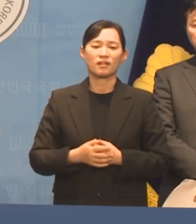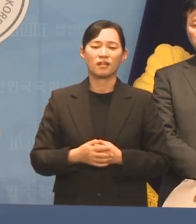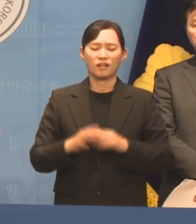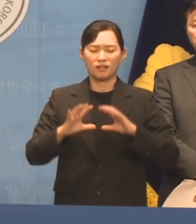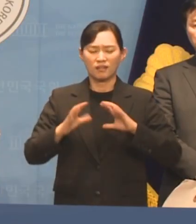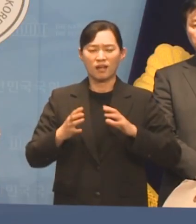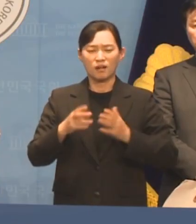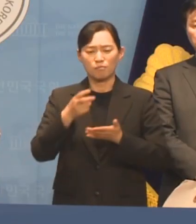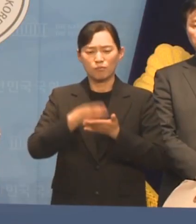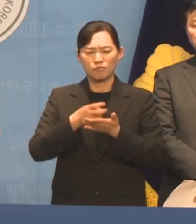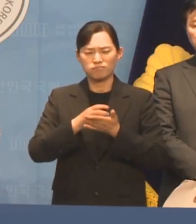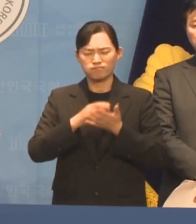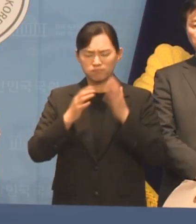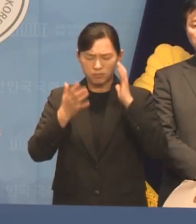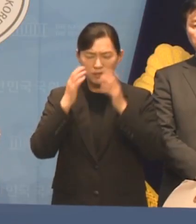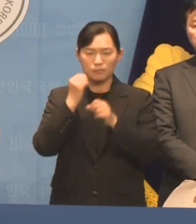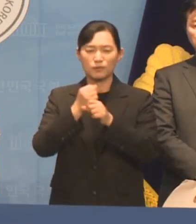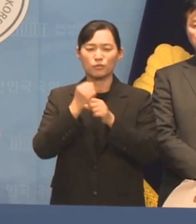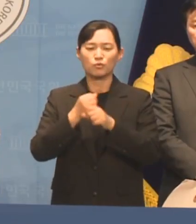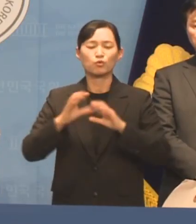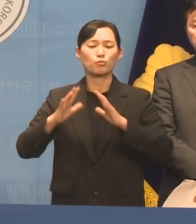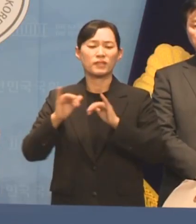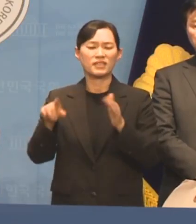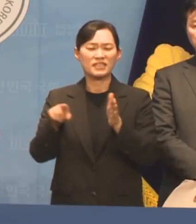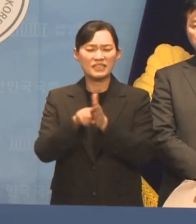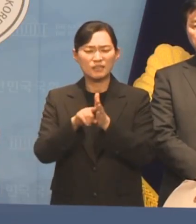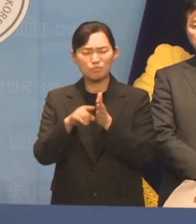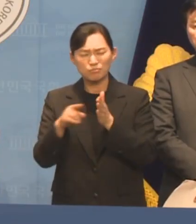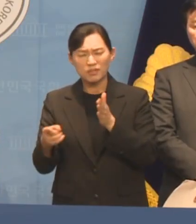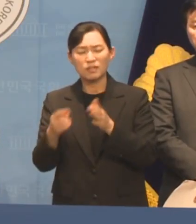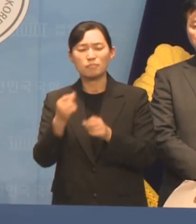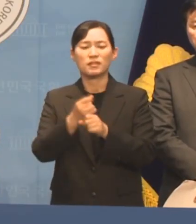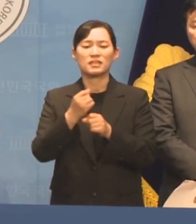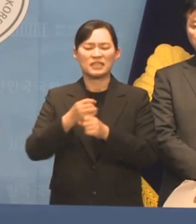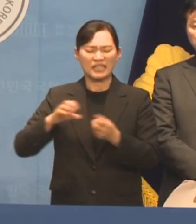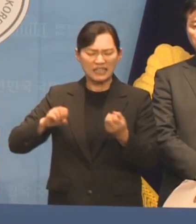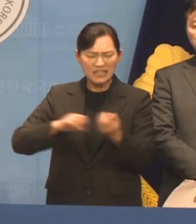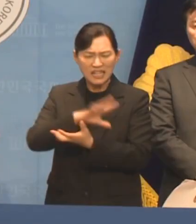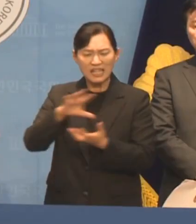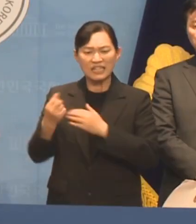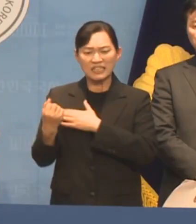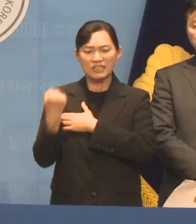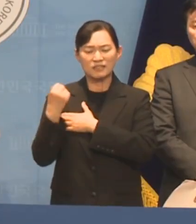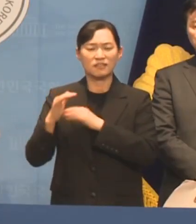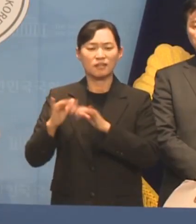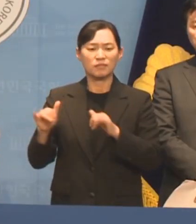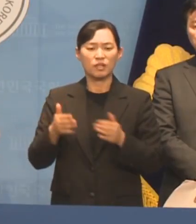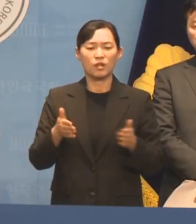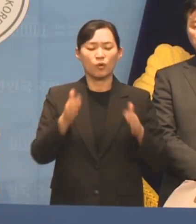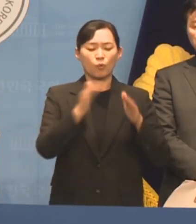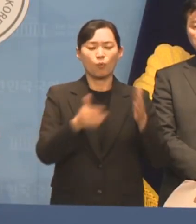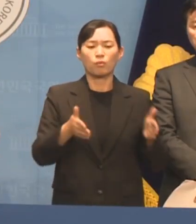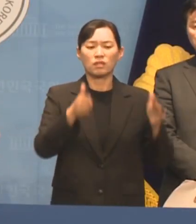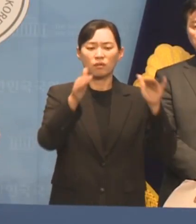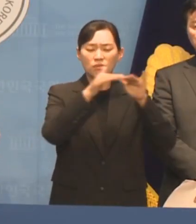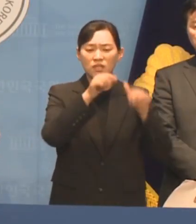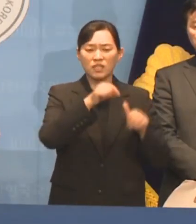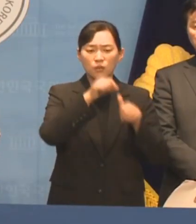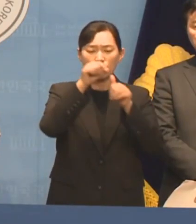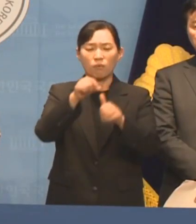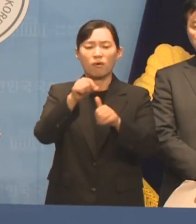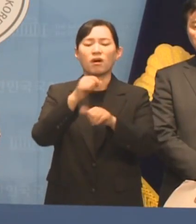질서를 훼손하고 국민 신뢰를 저버린 내란 세력의 잔재가 공공기관 곳곳에 뿌리내리는